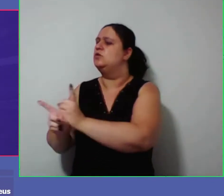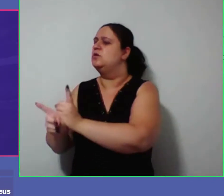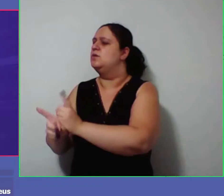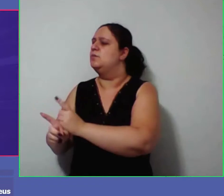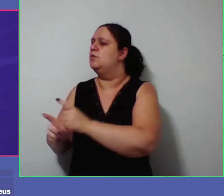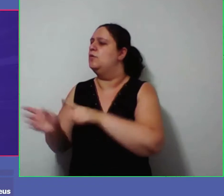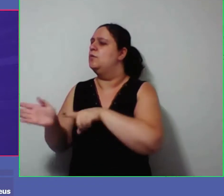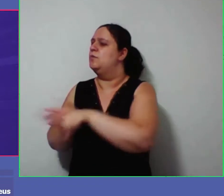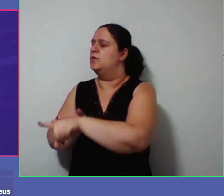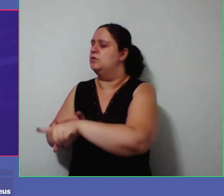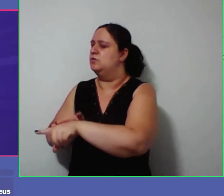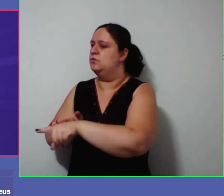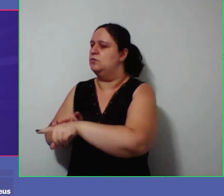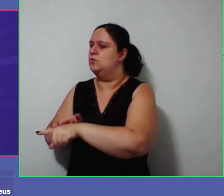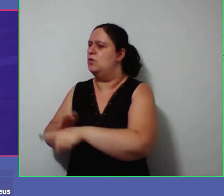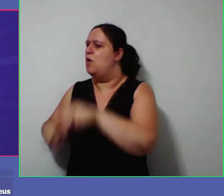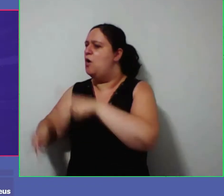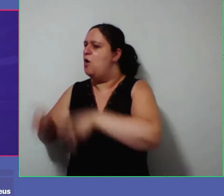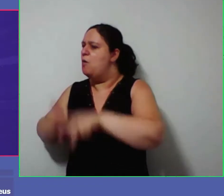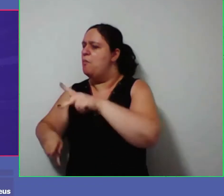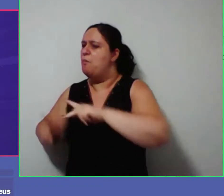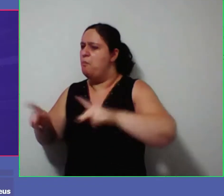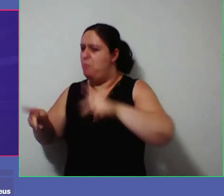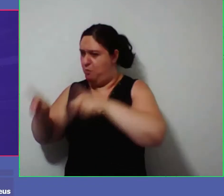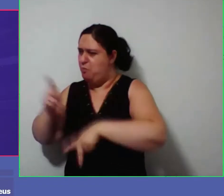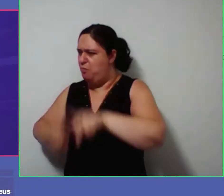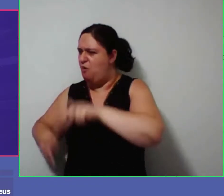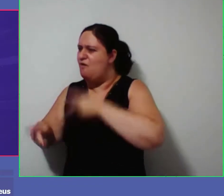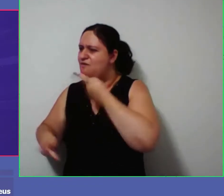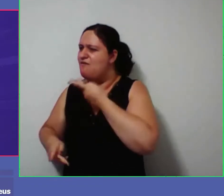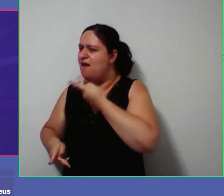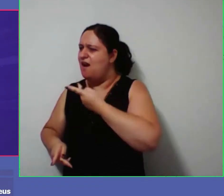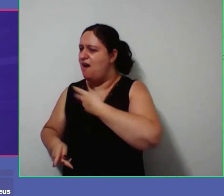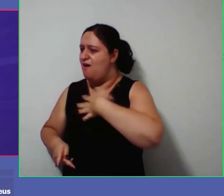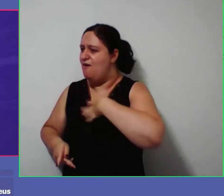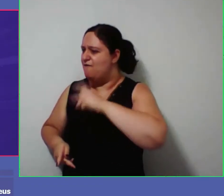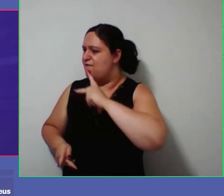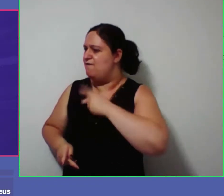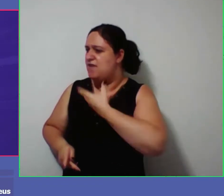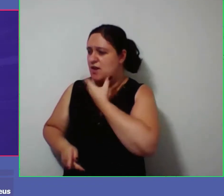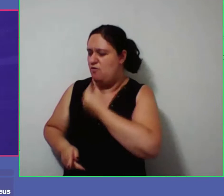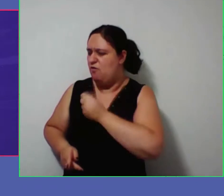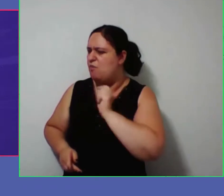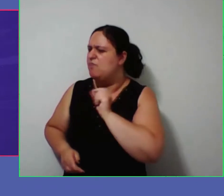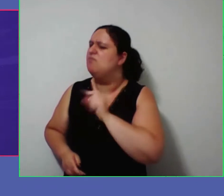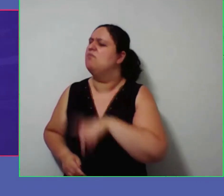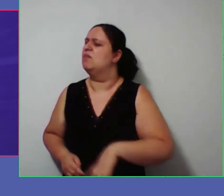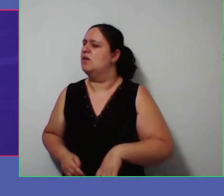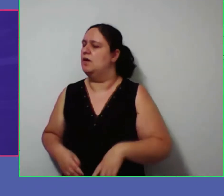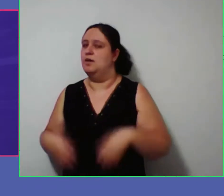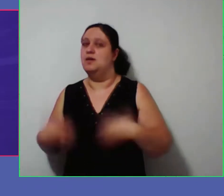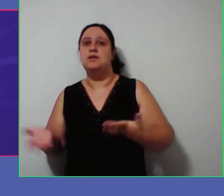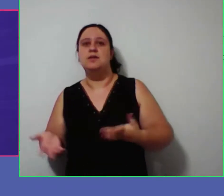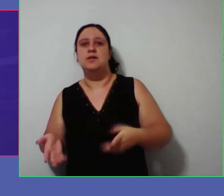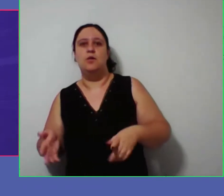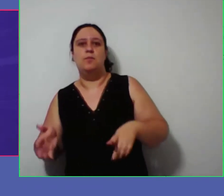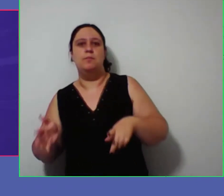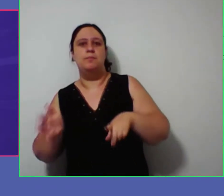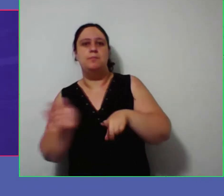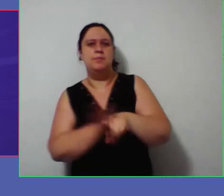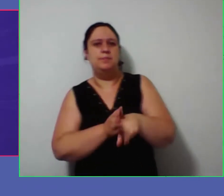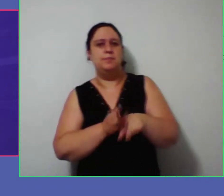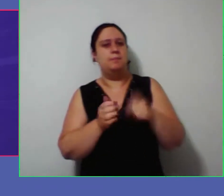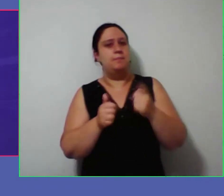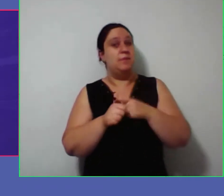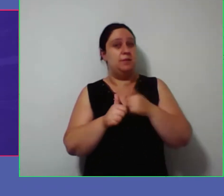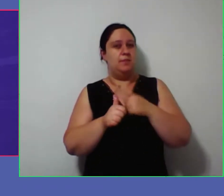do Homem? Tá? Então, vamos ver primeiramente por que em Cesareia de Filipe. Porque